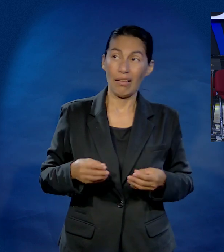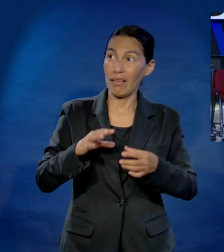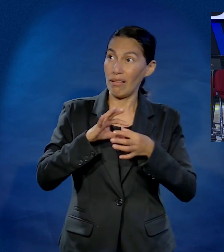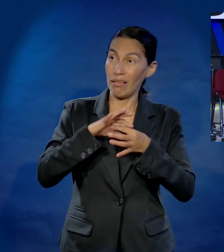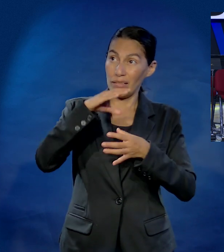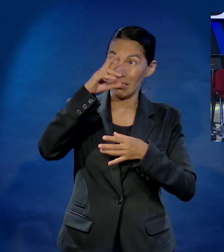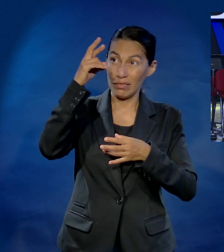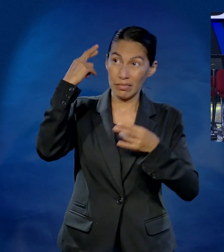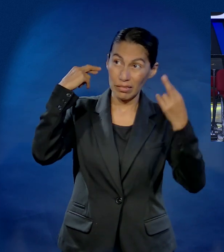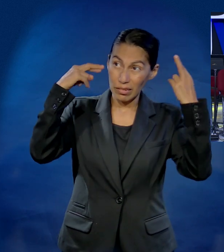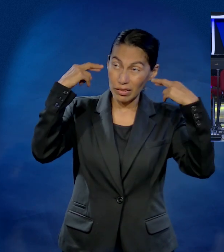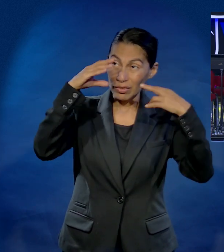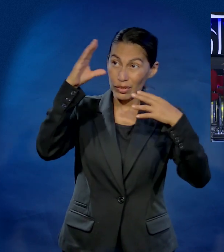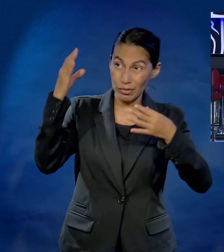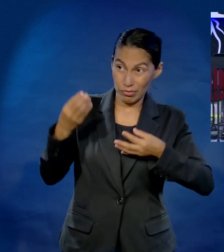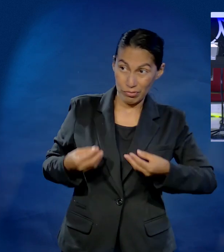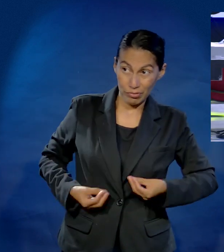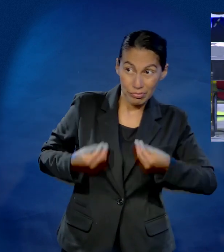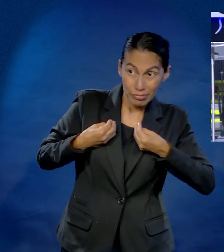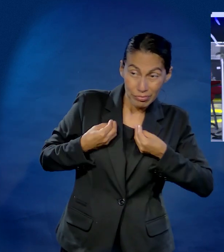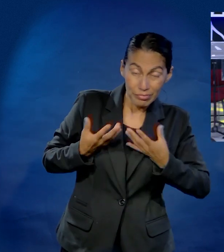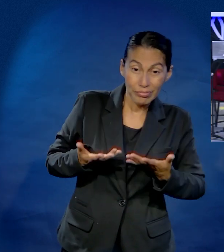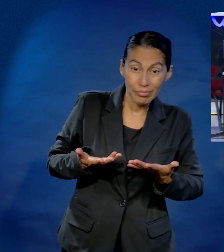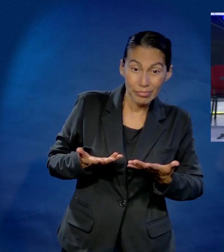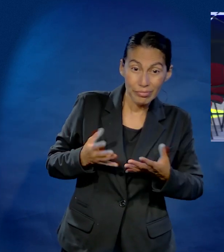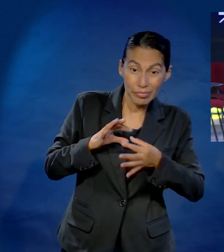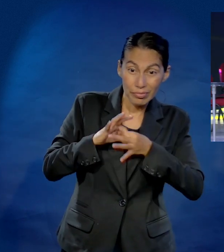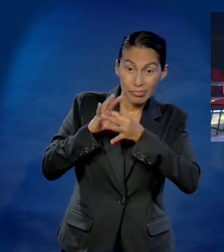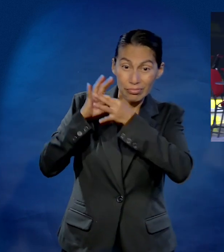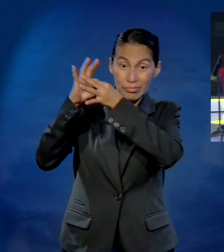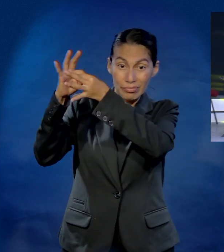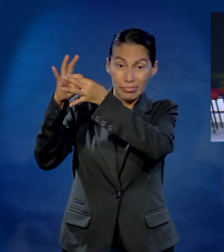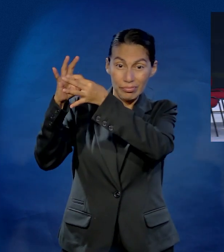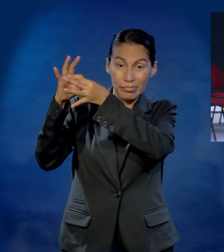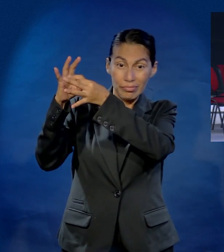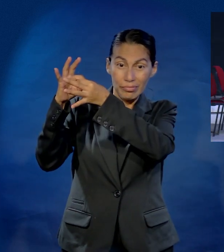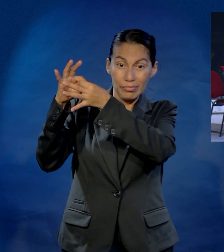A ver, véanse entre ustedes, a ver si logran descubrir algo. Véanse entre ustedes, véanse, véanse.